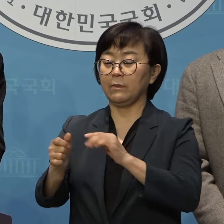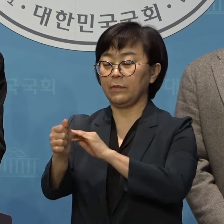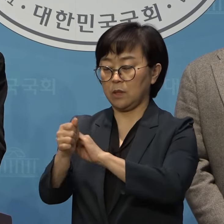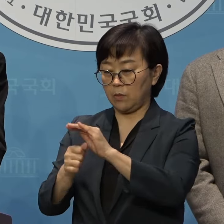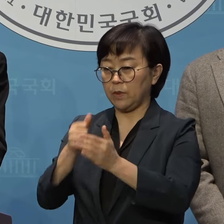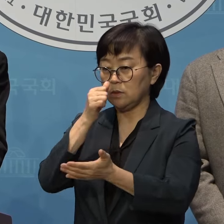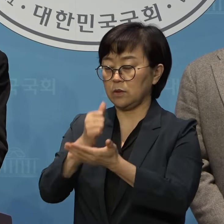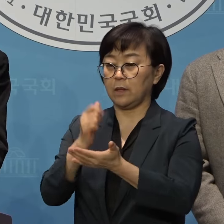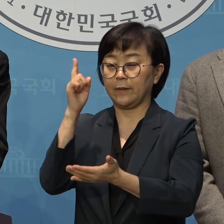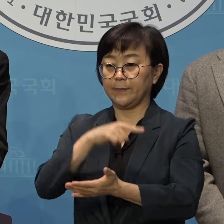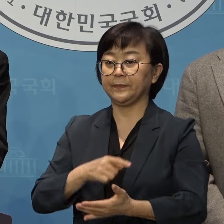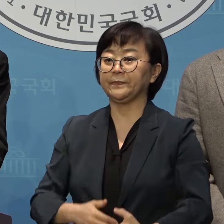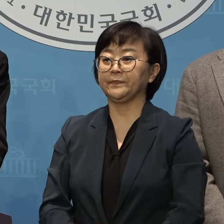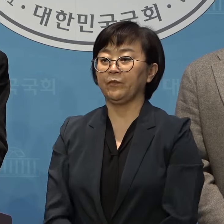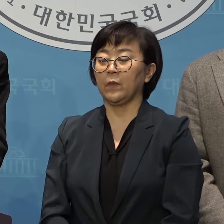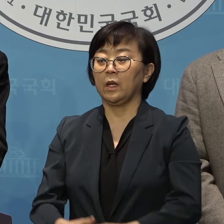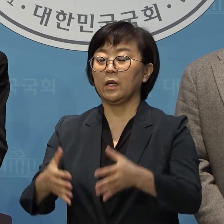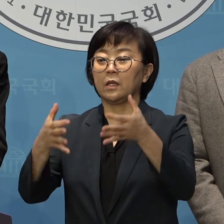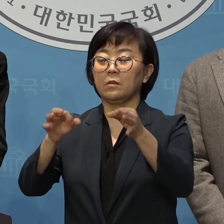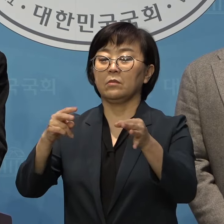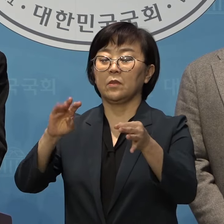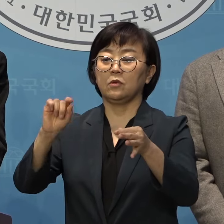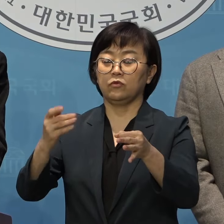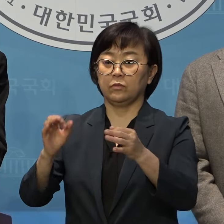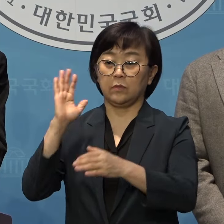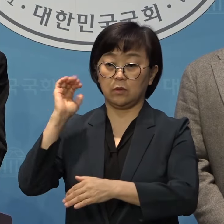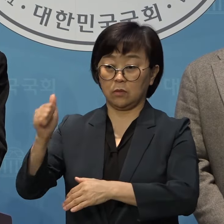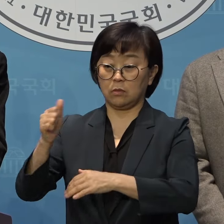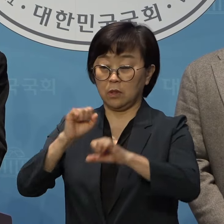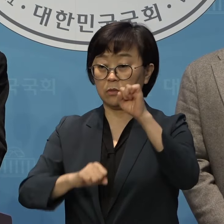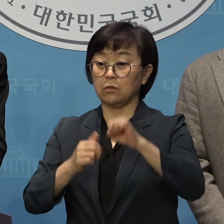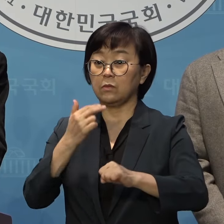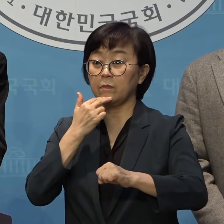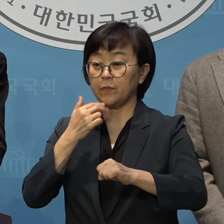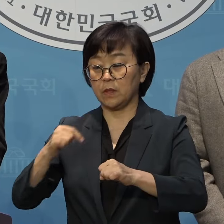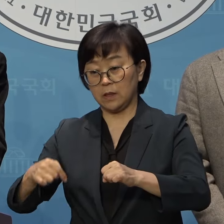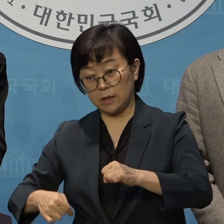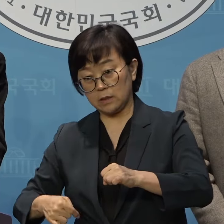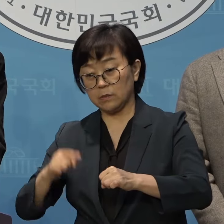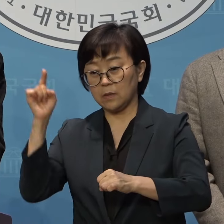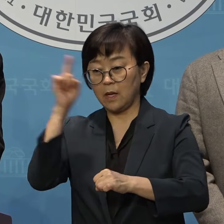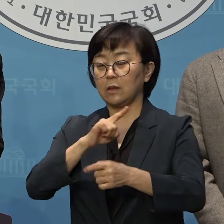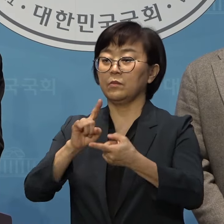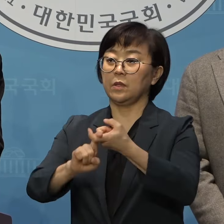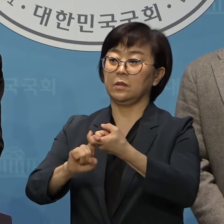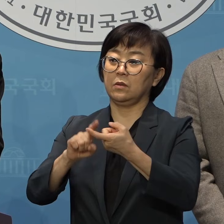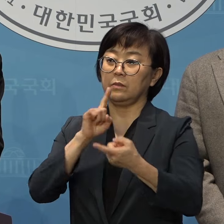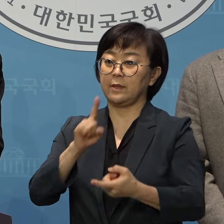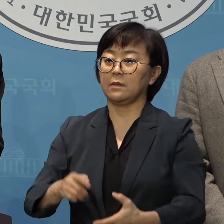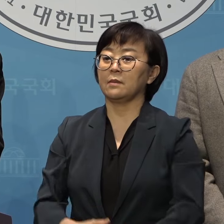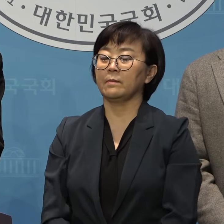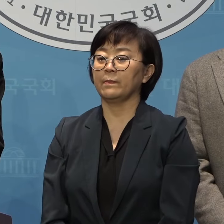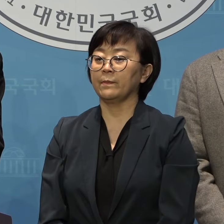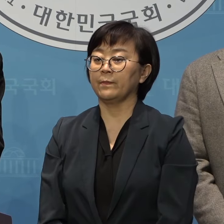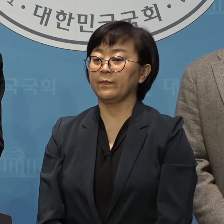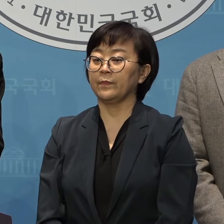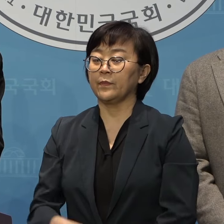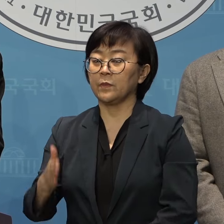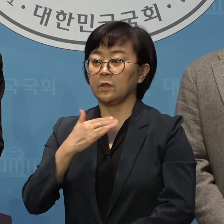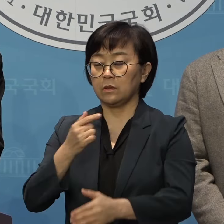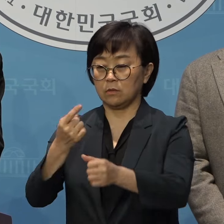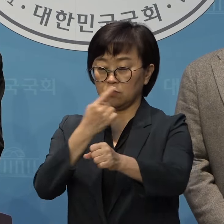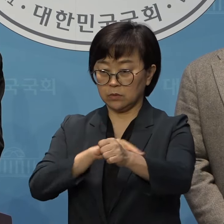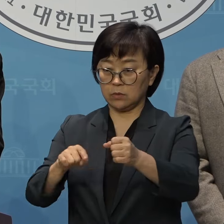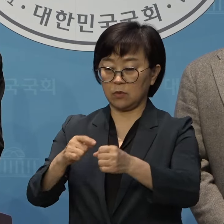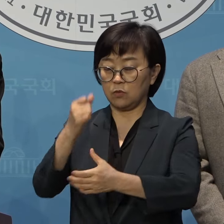비겁한 죄악입니다. 김대중 대통령은 행동하지 않는 양심은 악의 편이라고 말씀하셨습니다. 저는